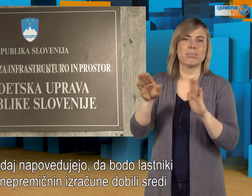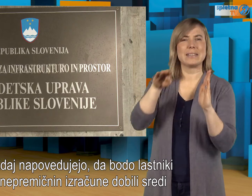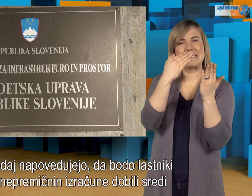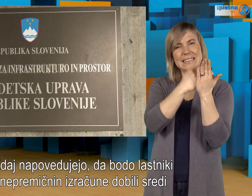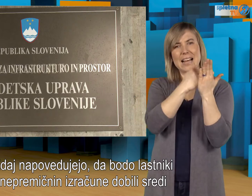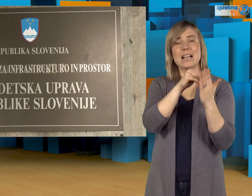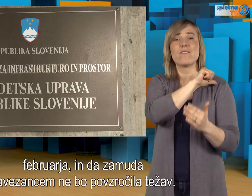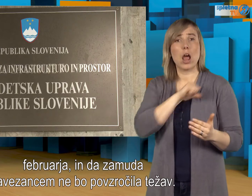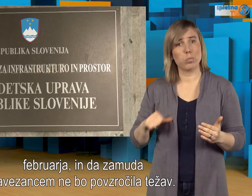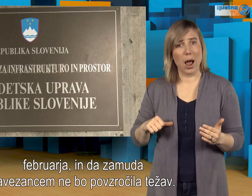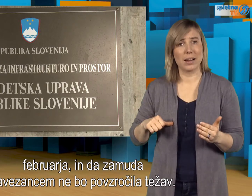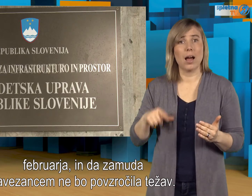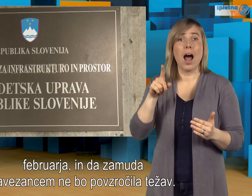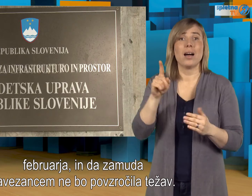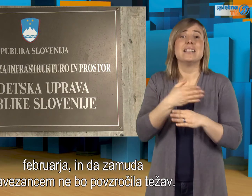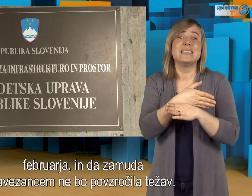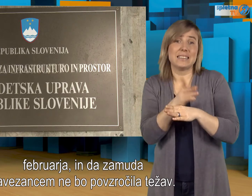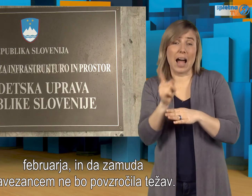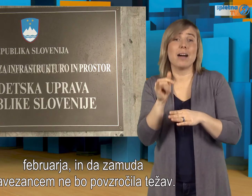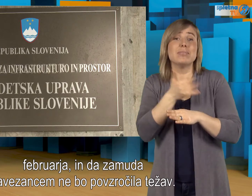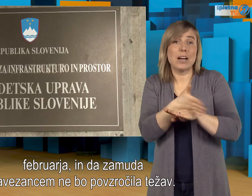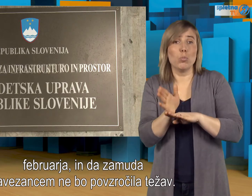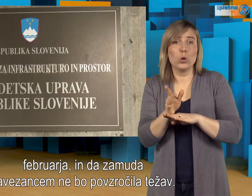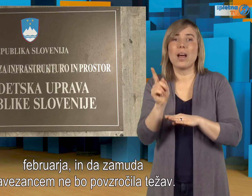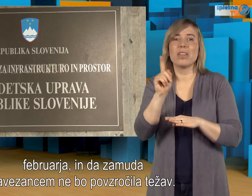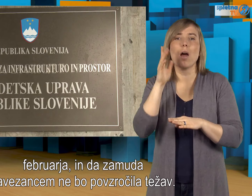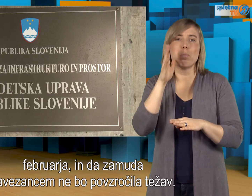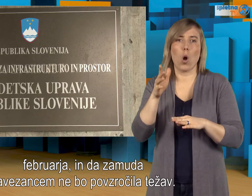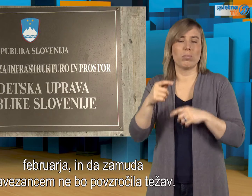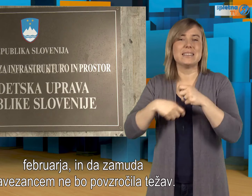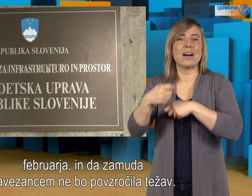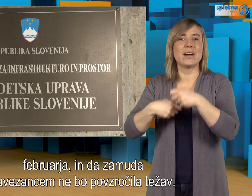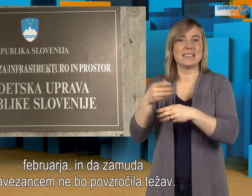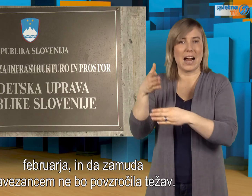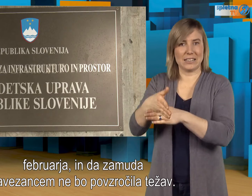februarja in da zamuda zavezancem ne bo povzročila težav.